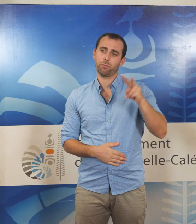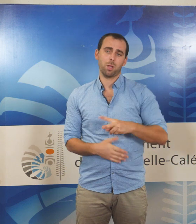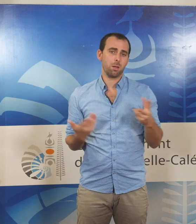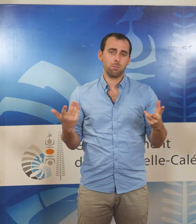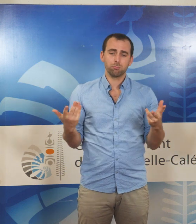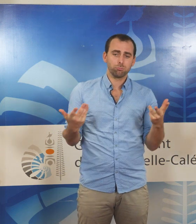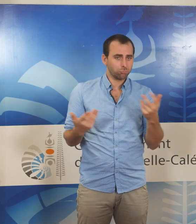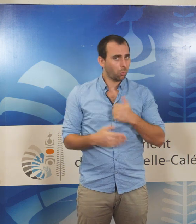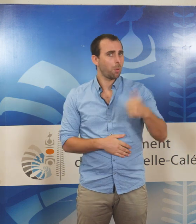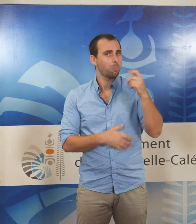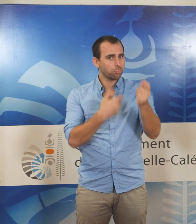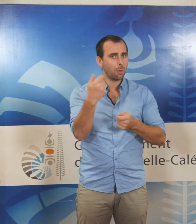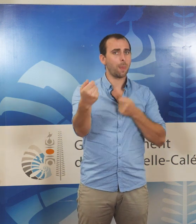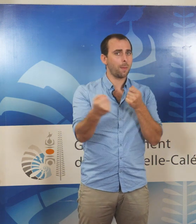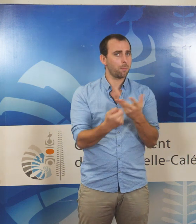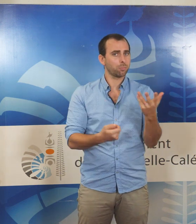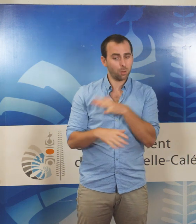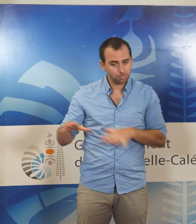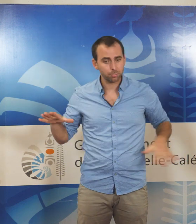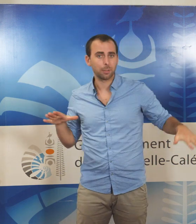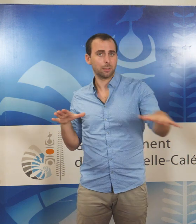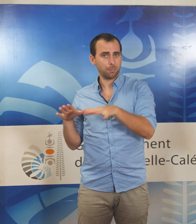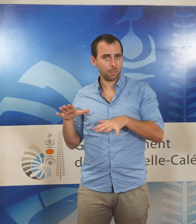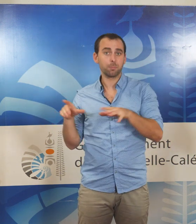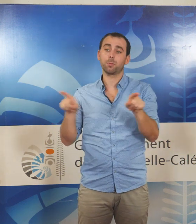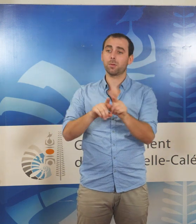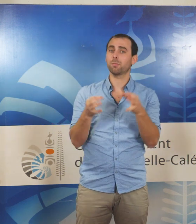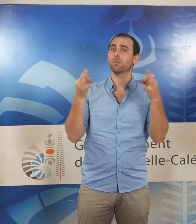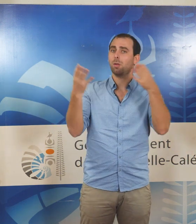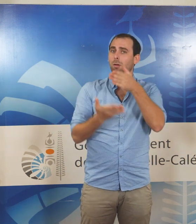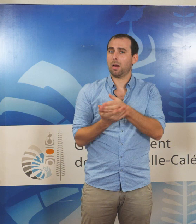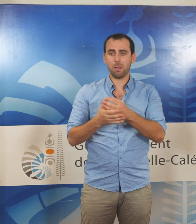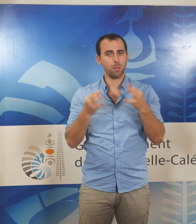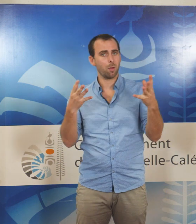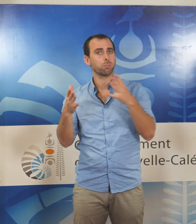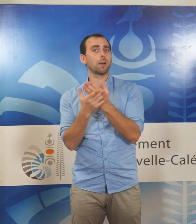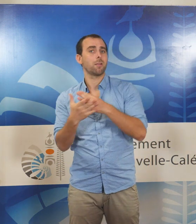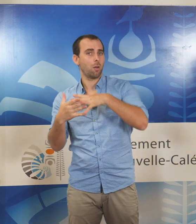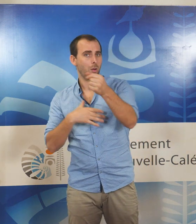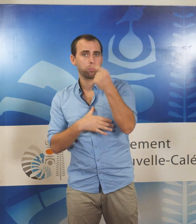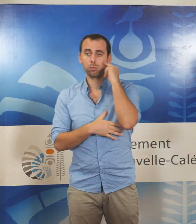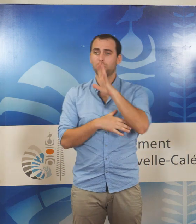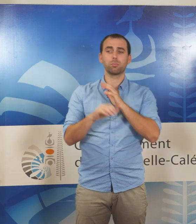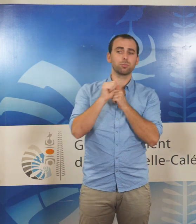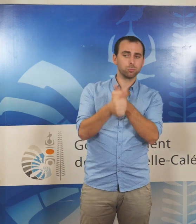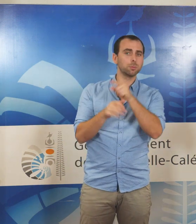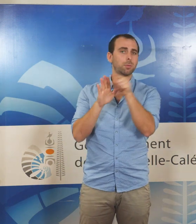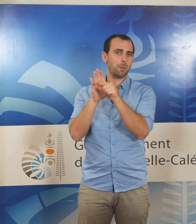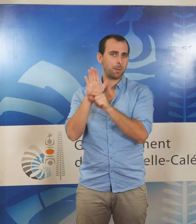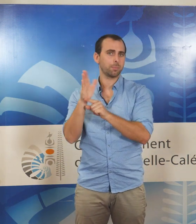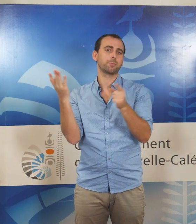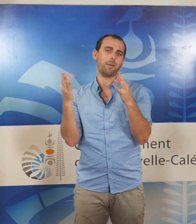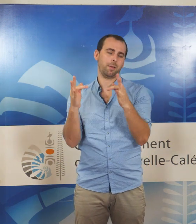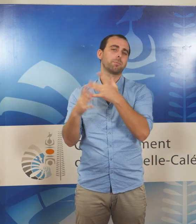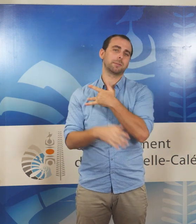la fois l'espace, mais aussi le temps de classe ou le temps hors classe pour répondre aux exigences sanitaires. Je voudrais